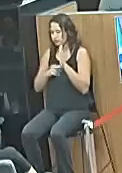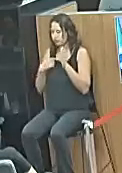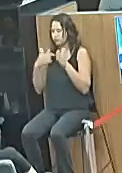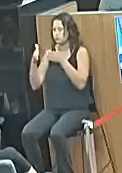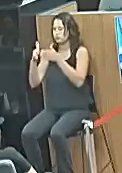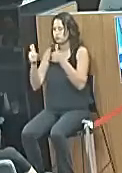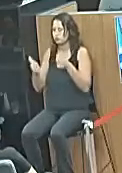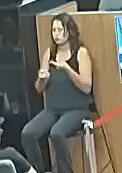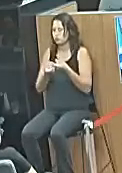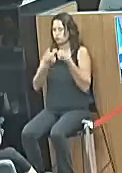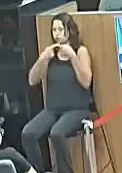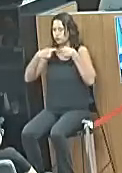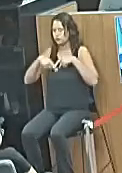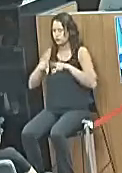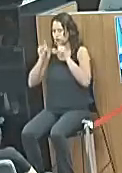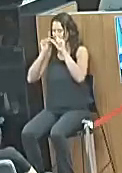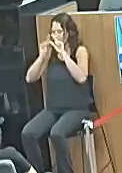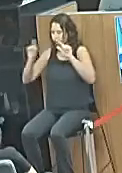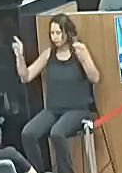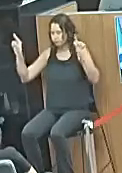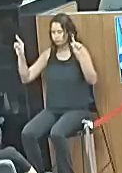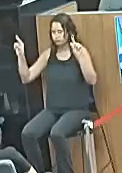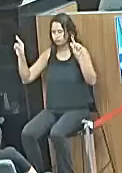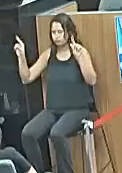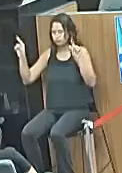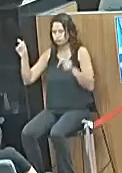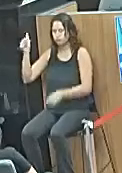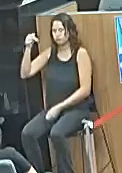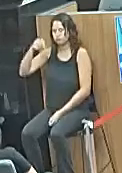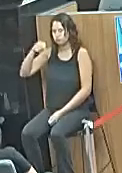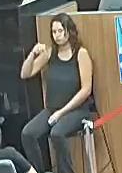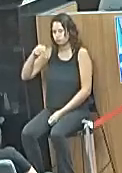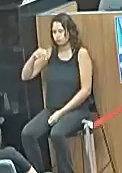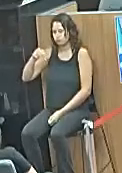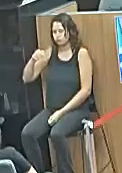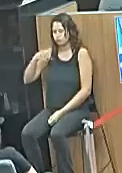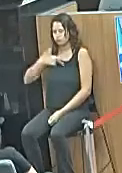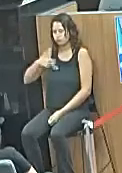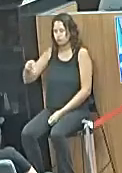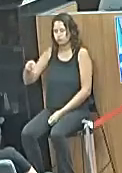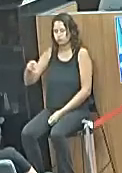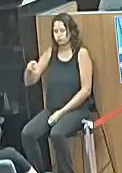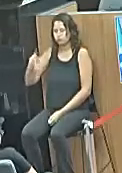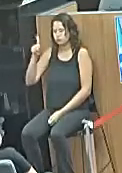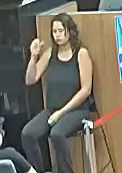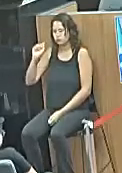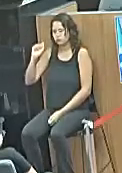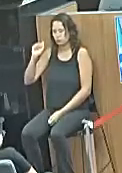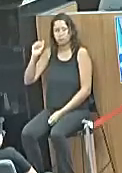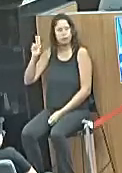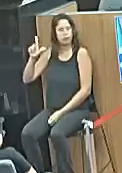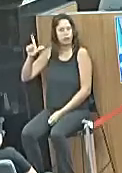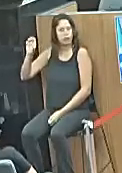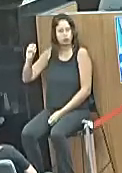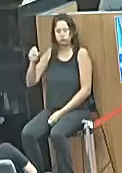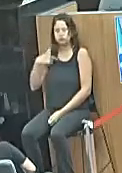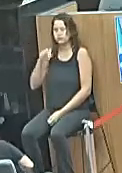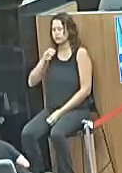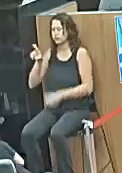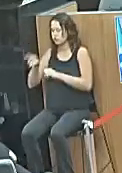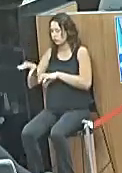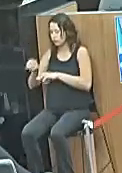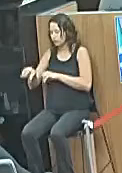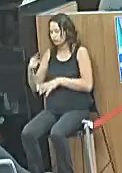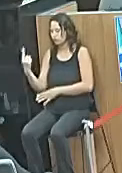pedir emprestado a uma frase do patrono da educação na nossa opinião o companheiro paulo freire se a educação sozinha